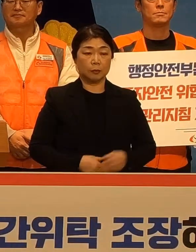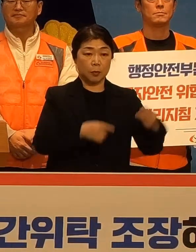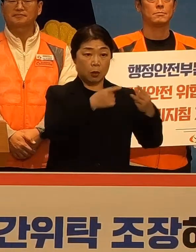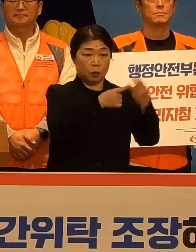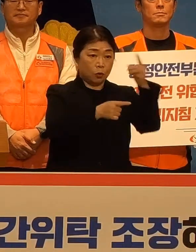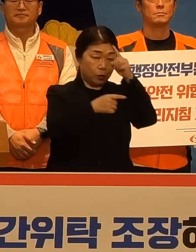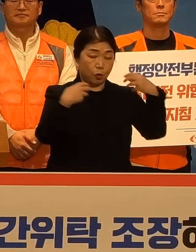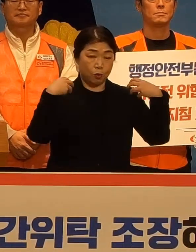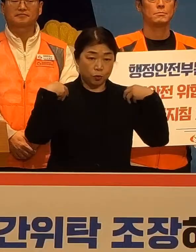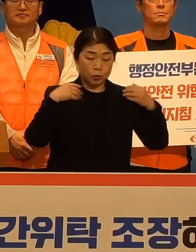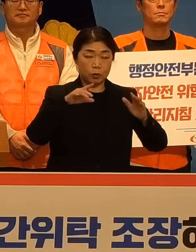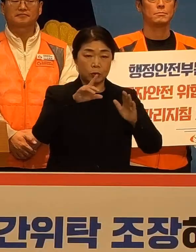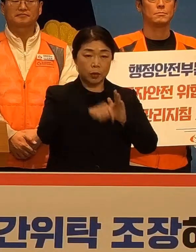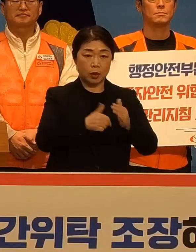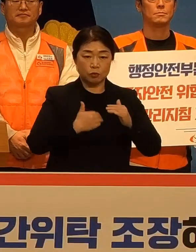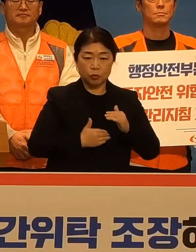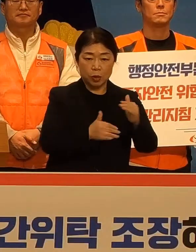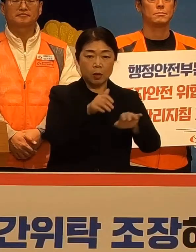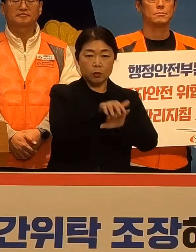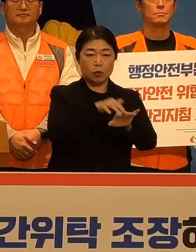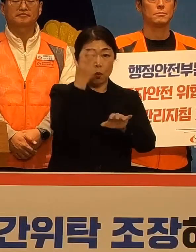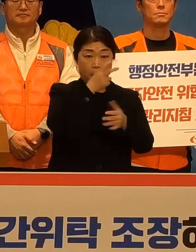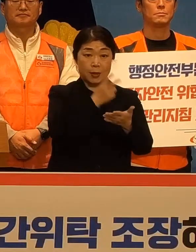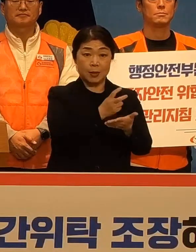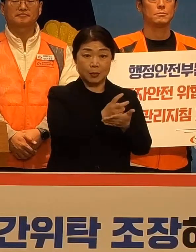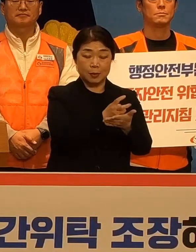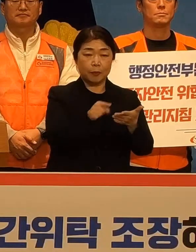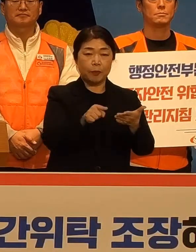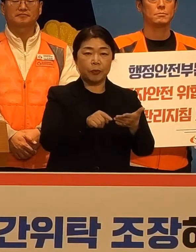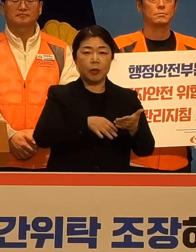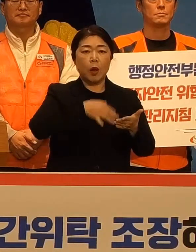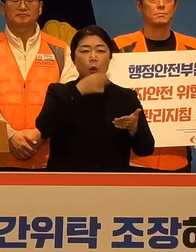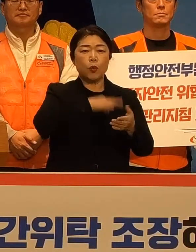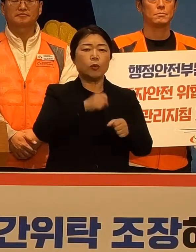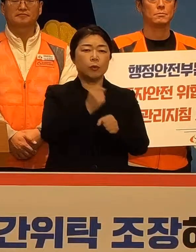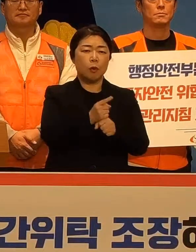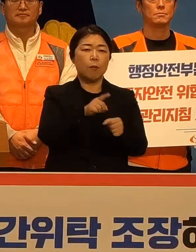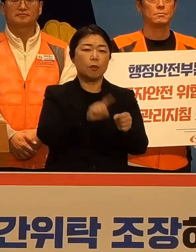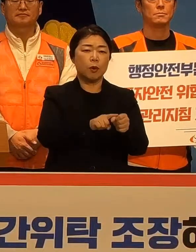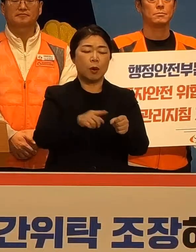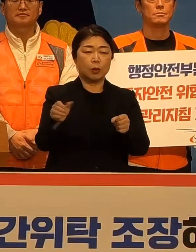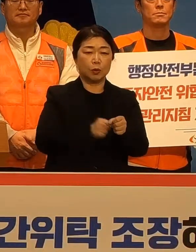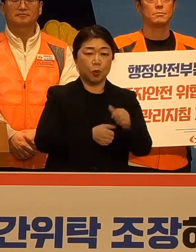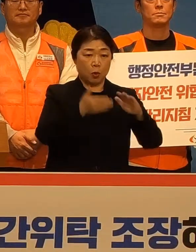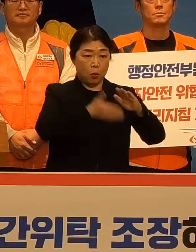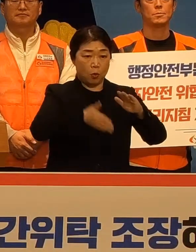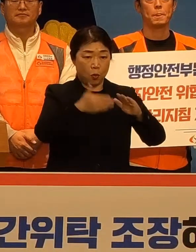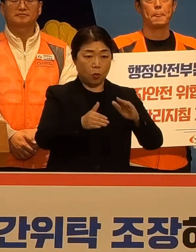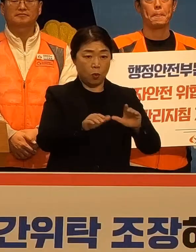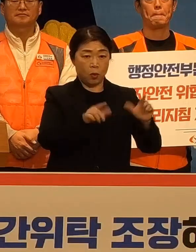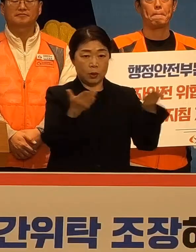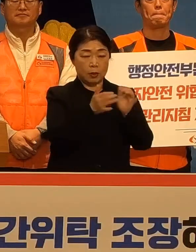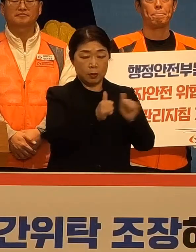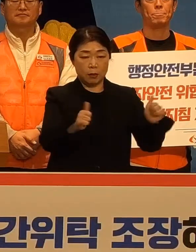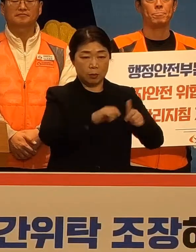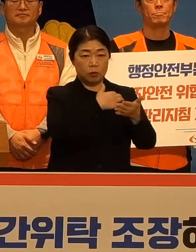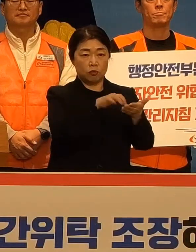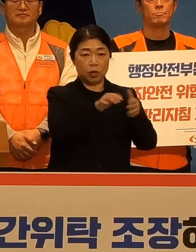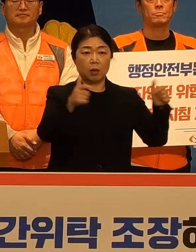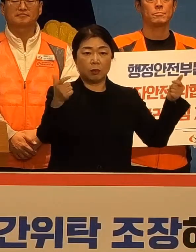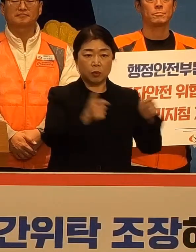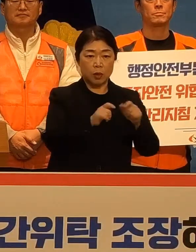윤석열 정부 시기 추진된 조직관리 지침은 효율화라는 명목으로 공공부문 인력 감축과 민관